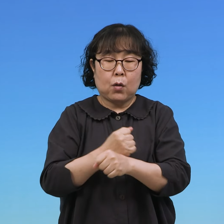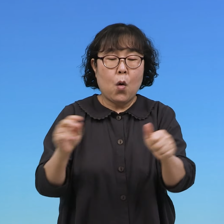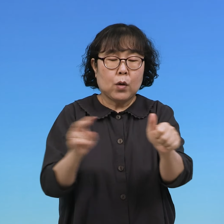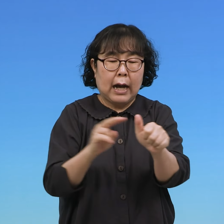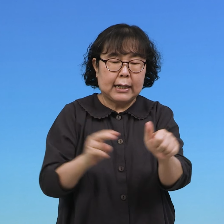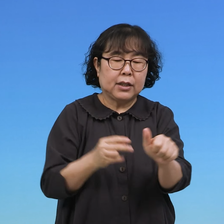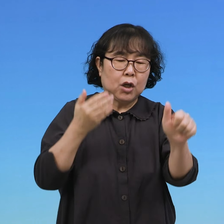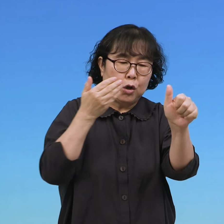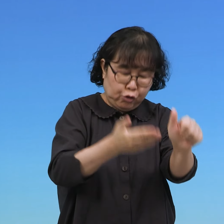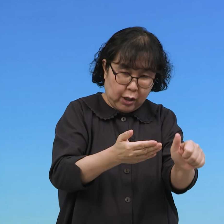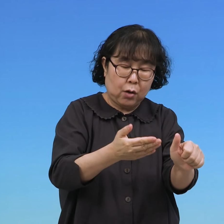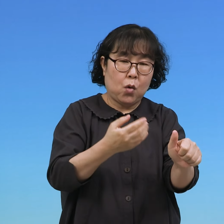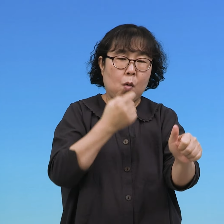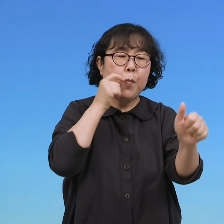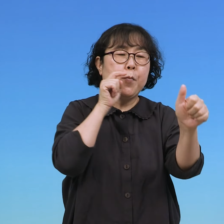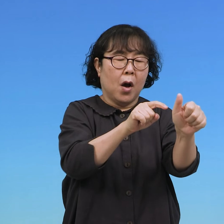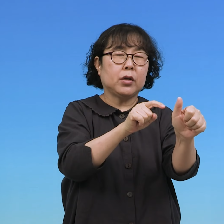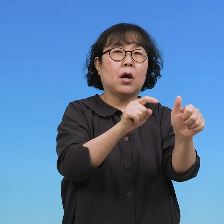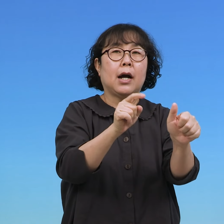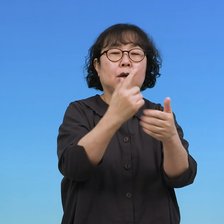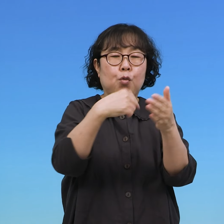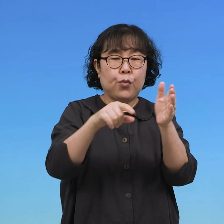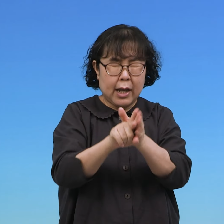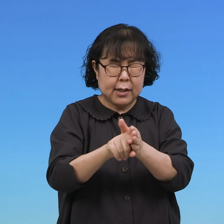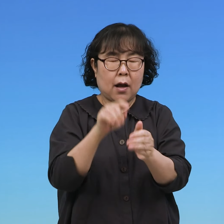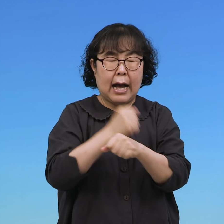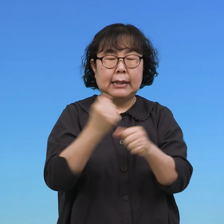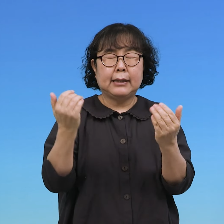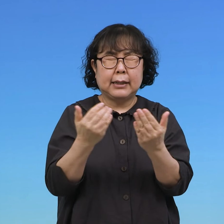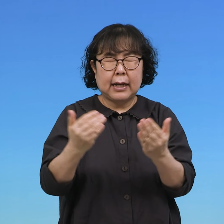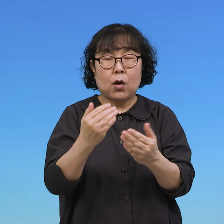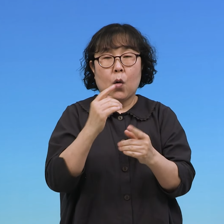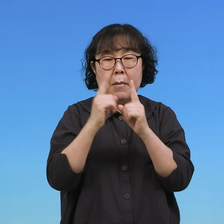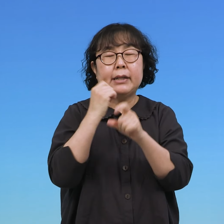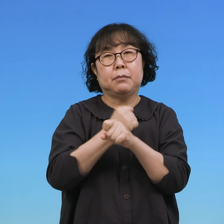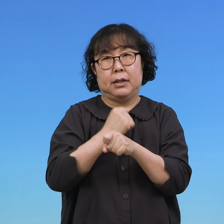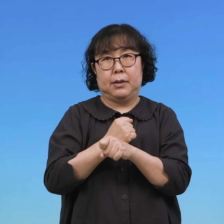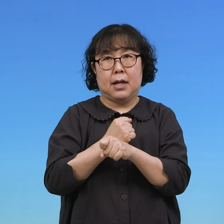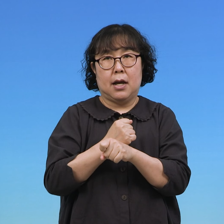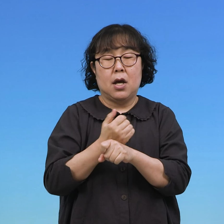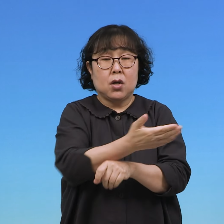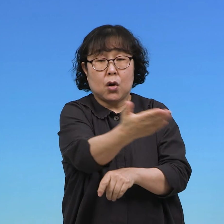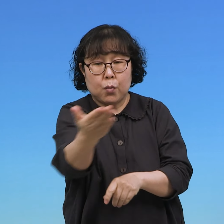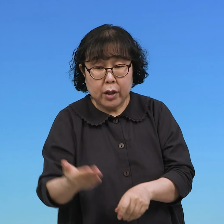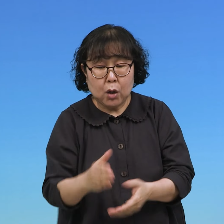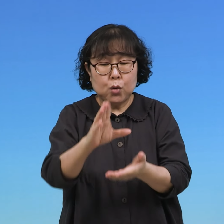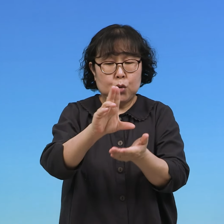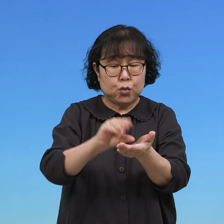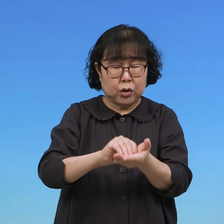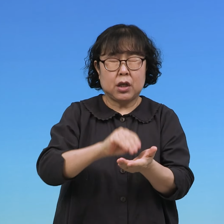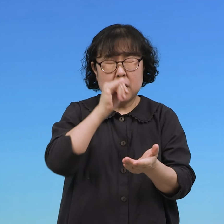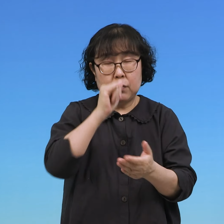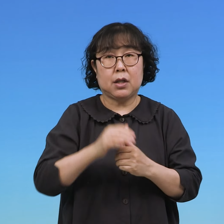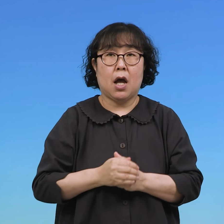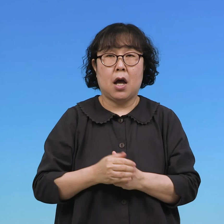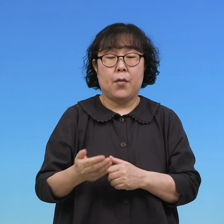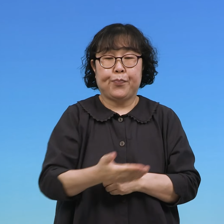오늘 이런저런 은혜로 예수 믿게 되고 이 자리까지 오신 여러분에게 숙제가 있어요. 여러분이 누리는